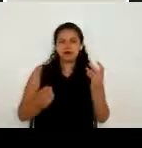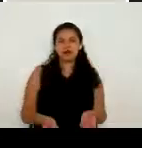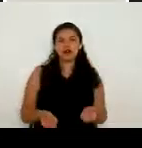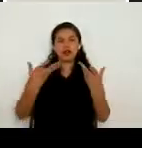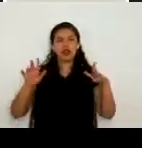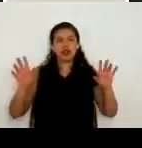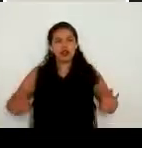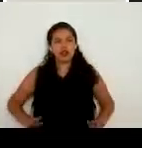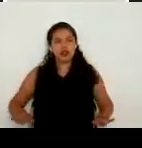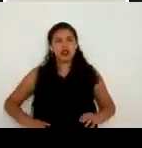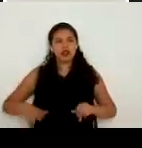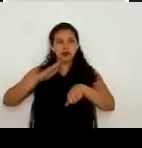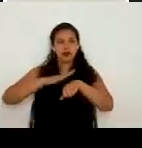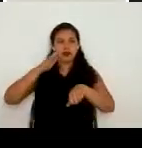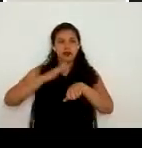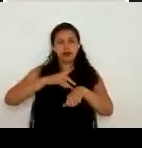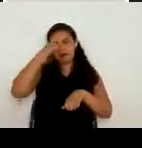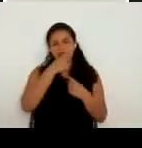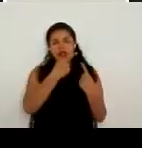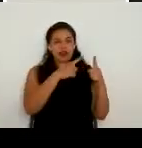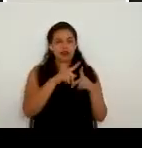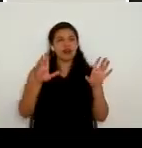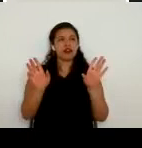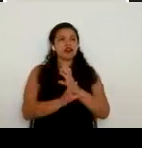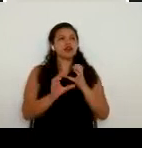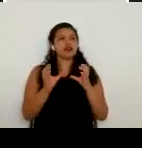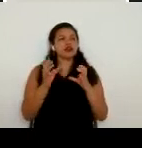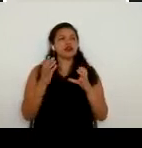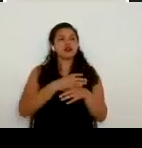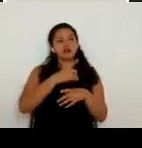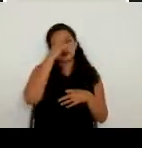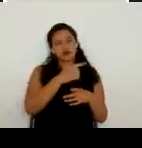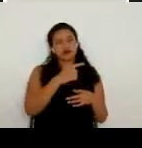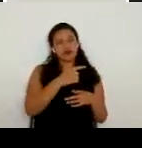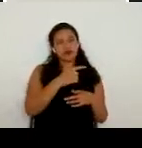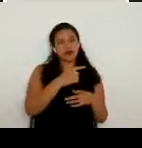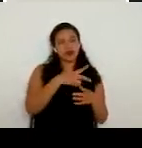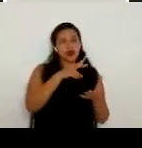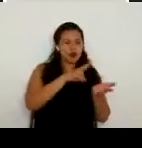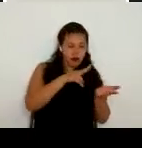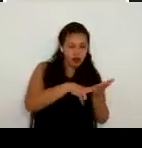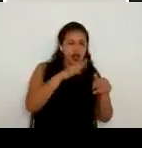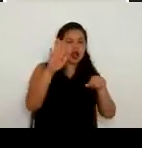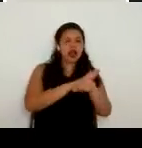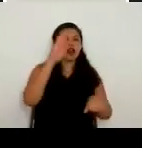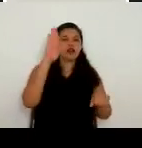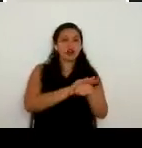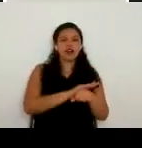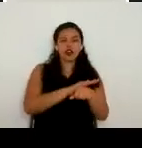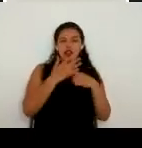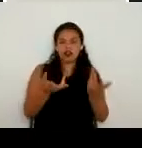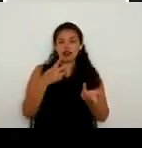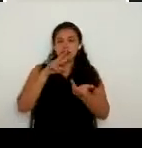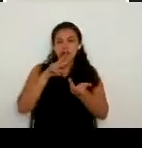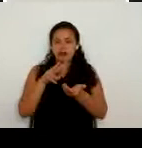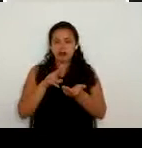cuantitativa de variables ponderadas es decir de variables que tienen un valor un puntaje o un peso y cuyo